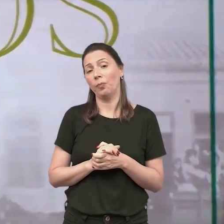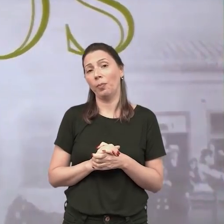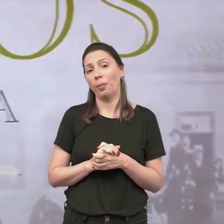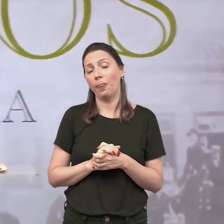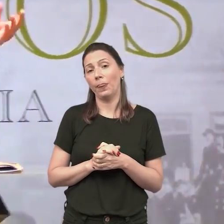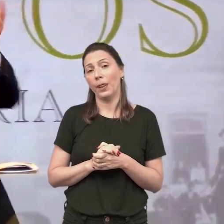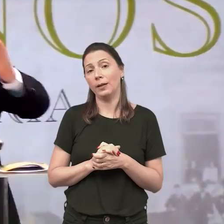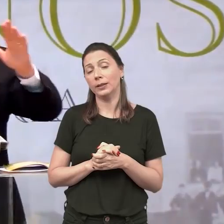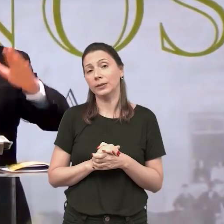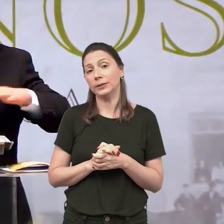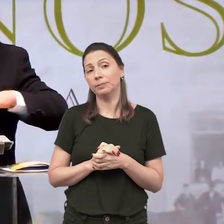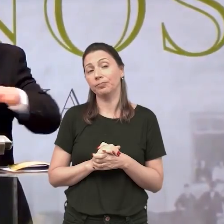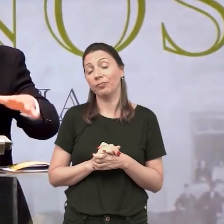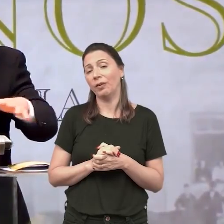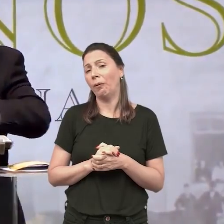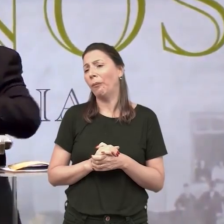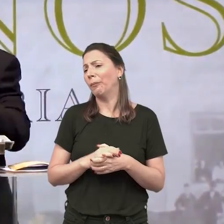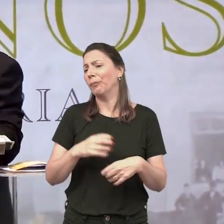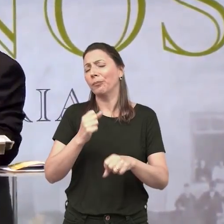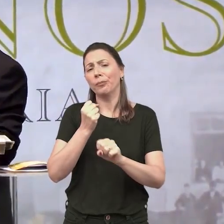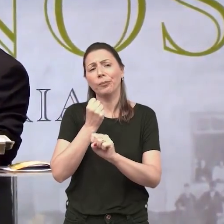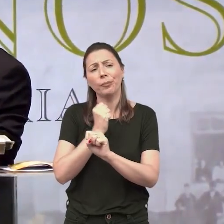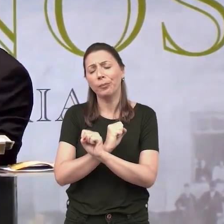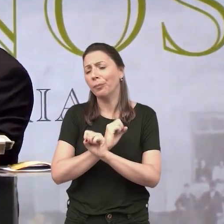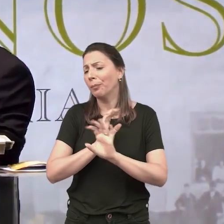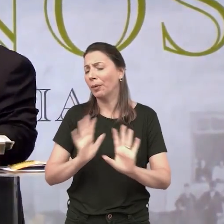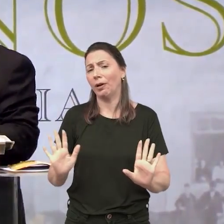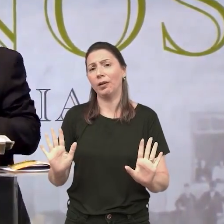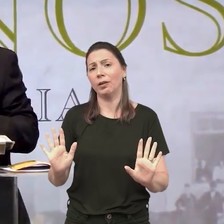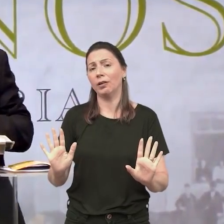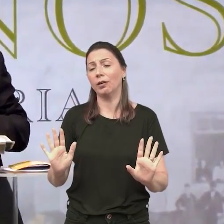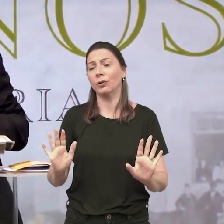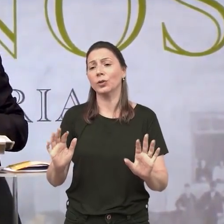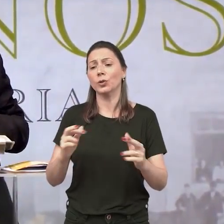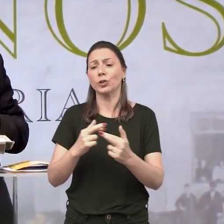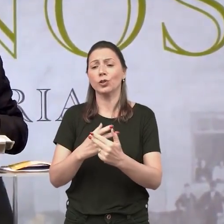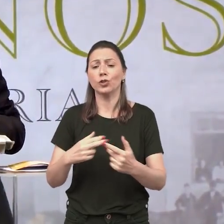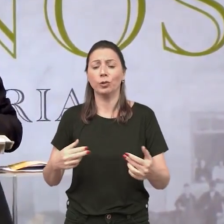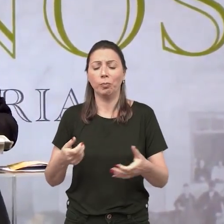Então para com esse negócio de jogar búzio, jogar carta evangélica.